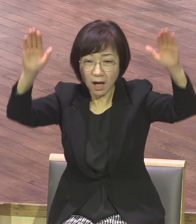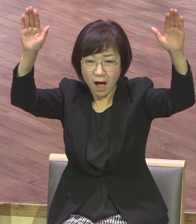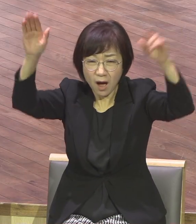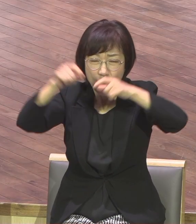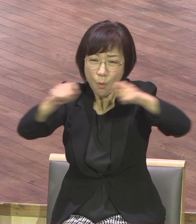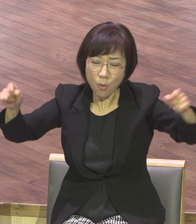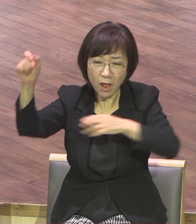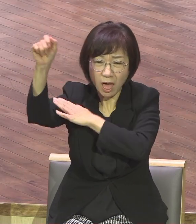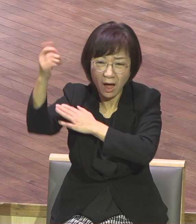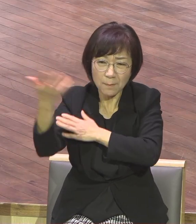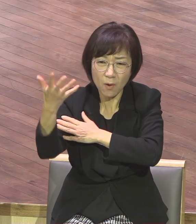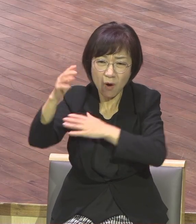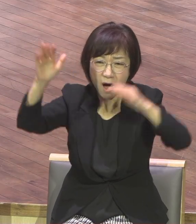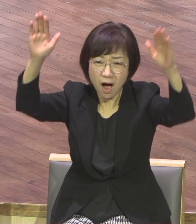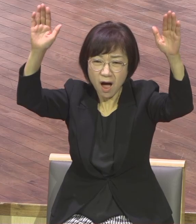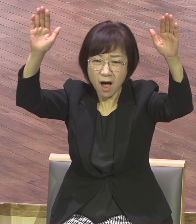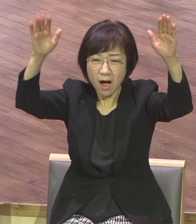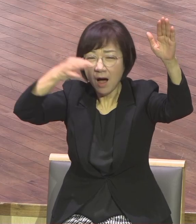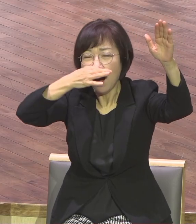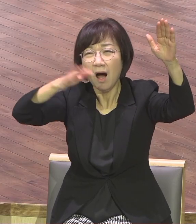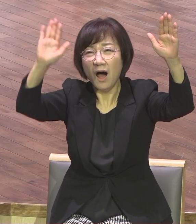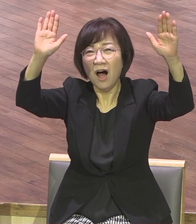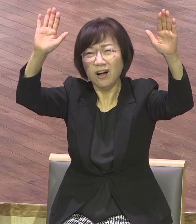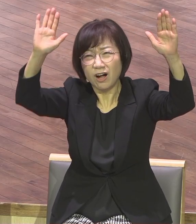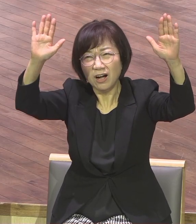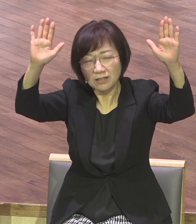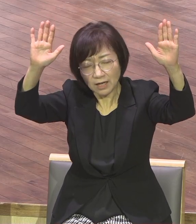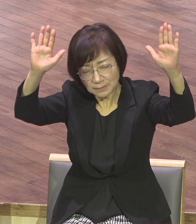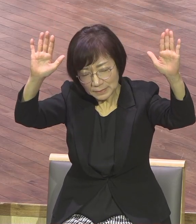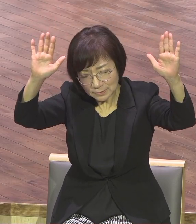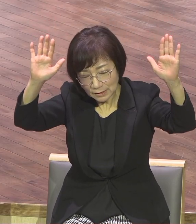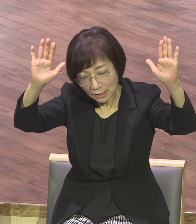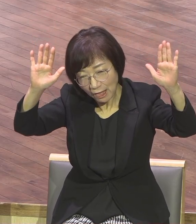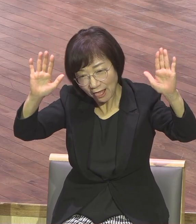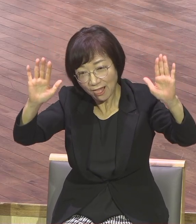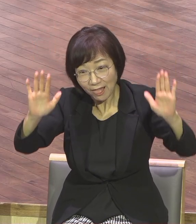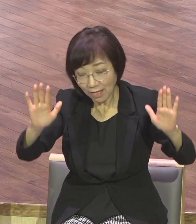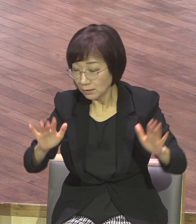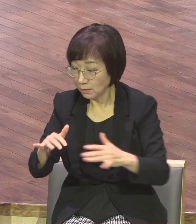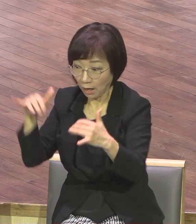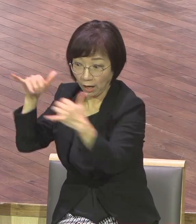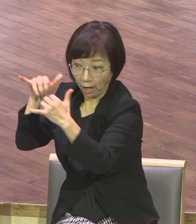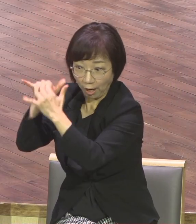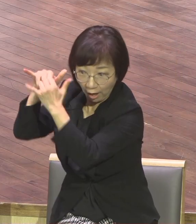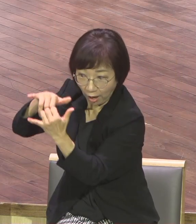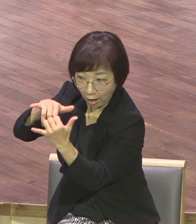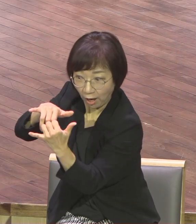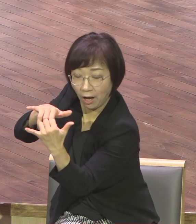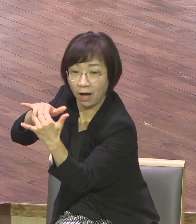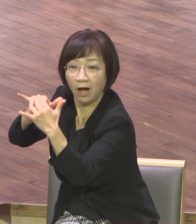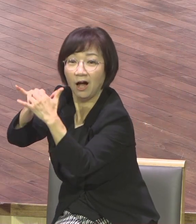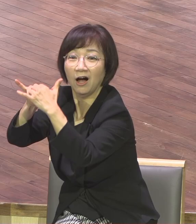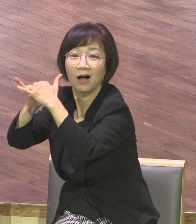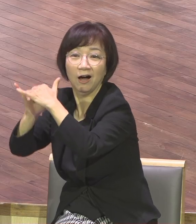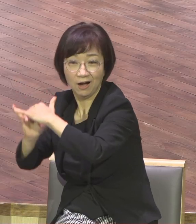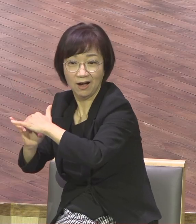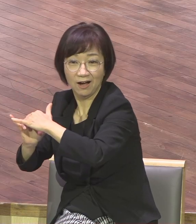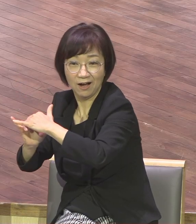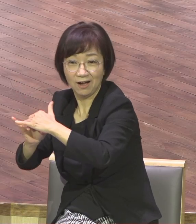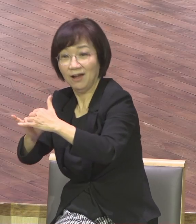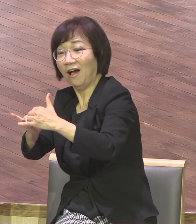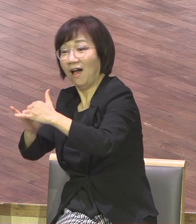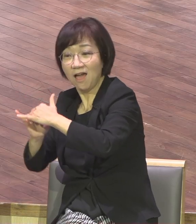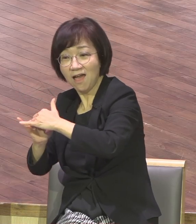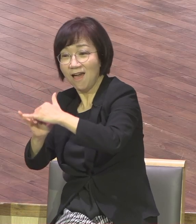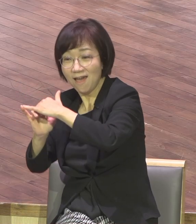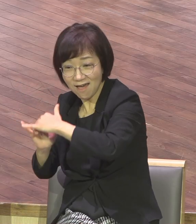힘들잖아요. 그래가지고 모세 손이 이렇게 힘들어서 내려오면 이스라엘 군대가 져요. 막 밀려 막